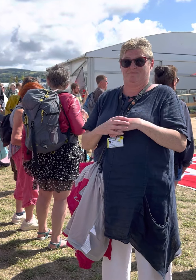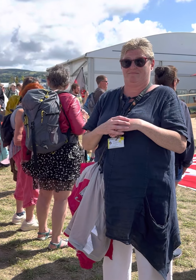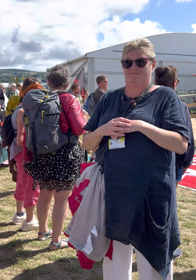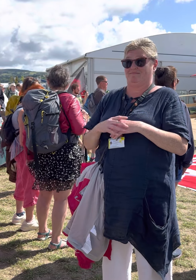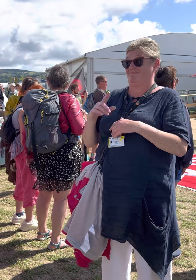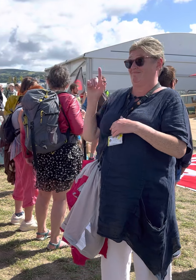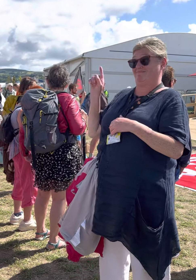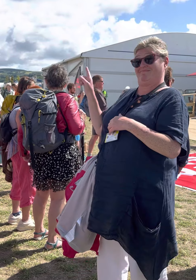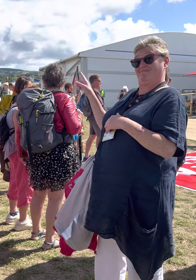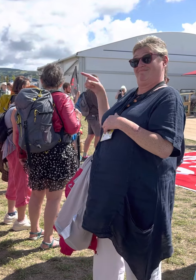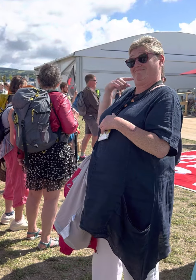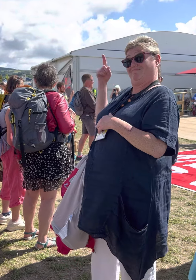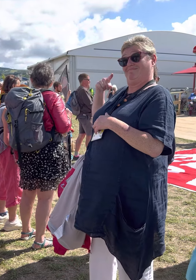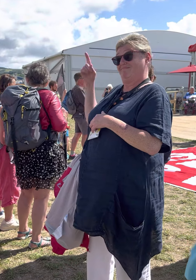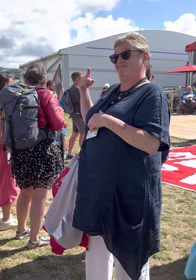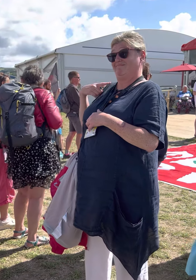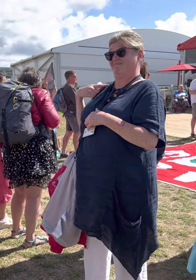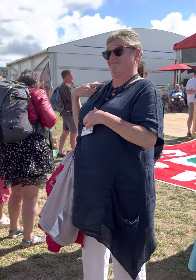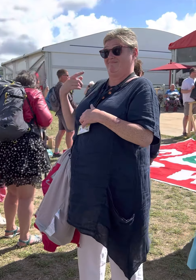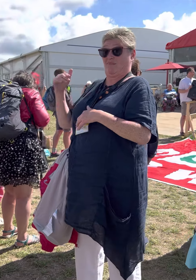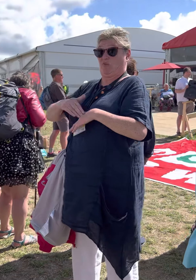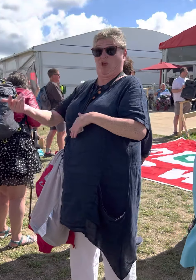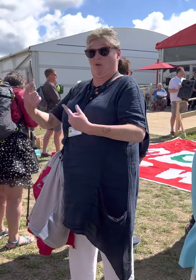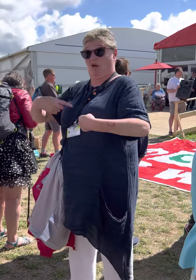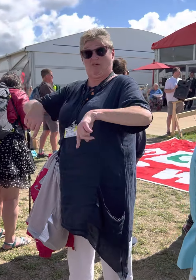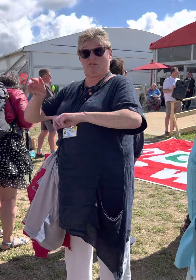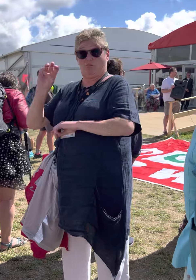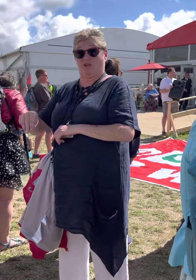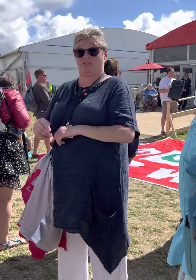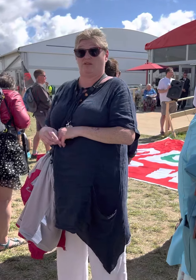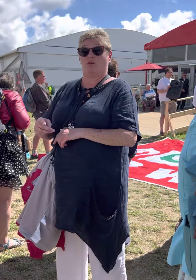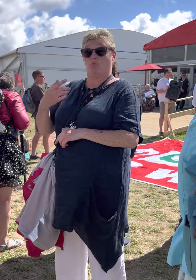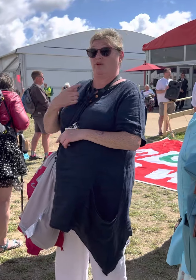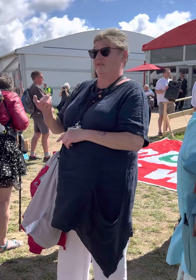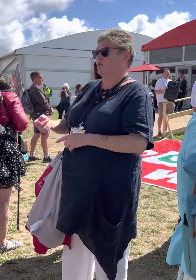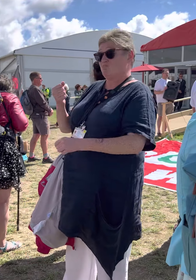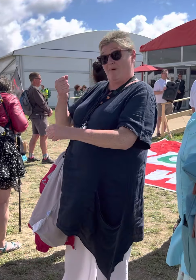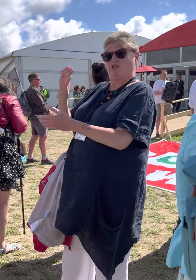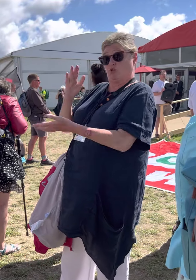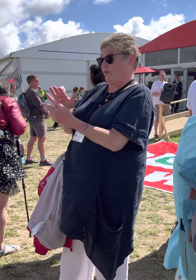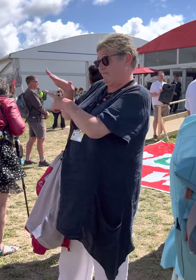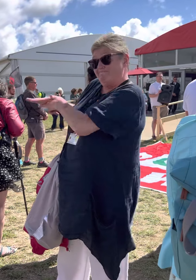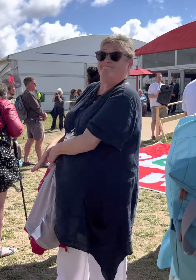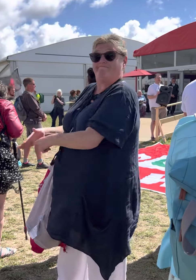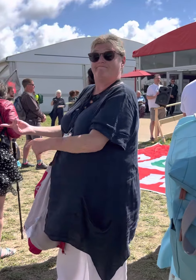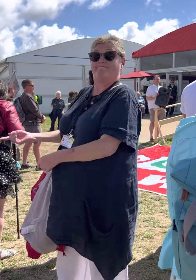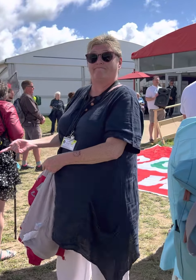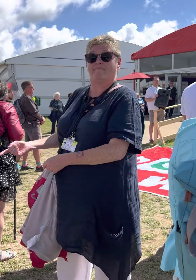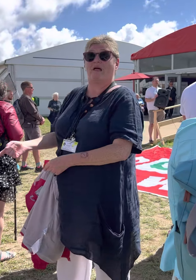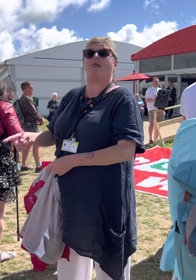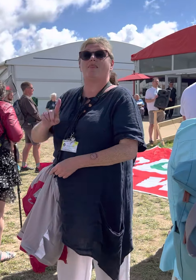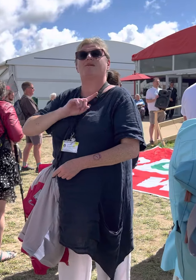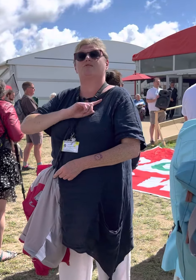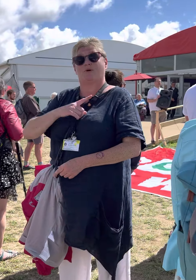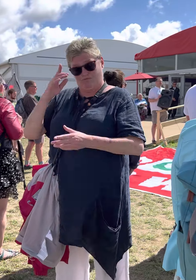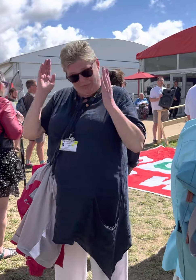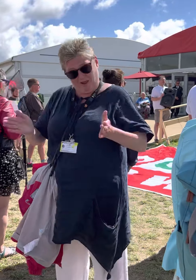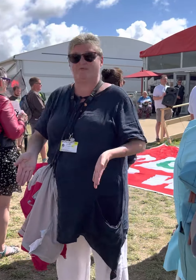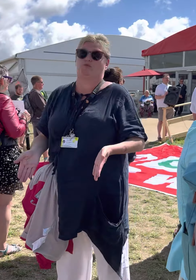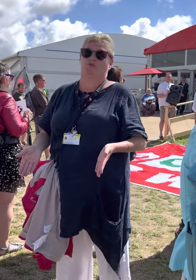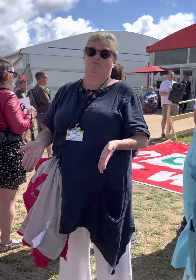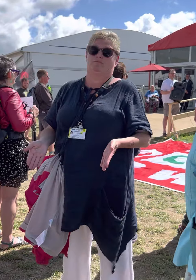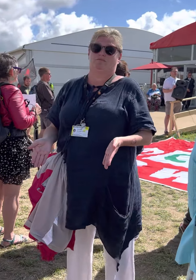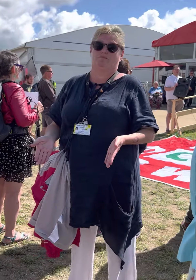ein iaith, ein cymunedau, na phobl gyffredin Cymru, oni bai bod ni'n sicrhau hynny. A dyna beth sy'n rhaid i ni